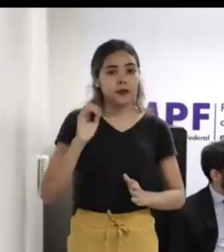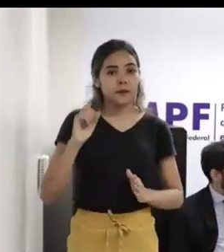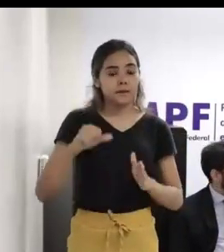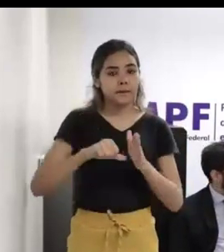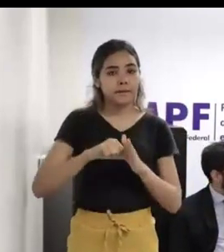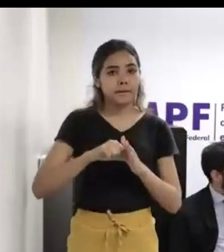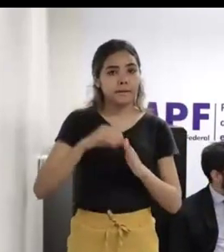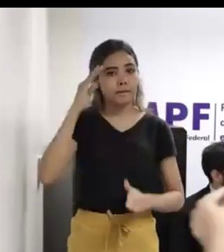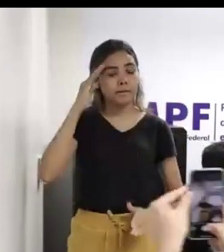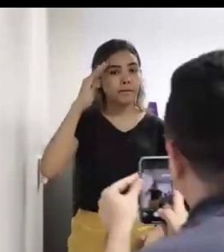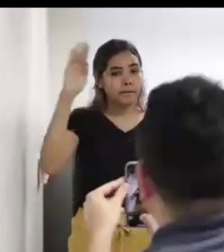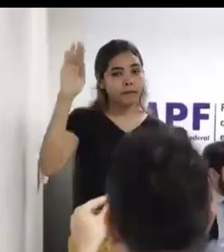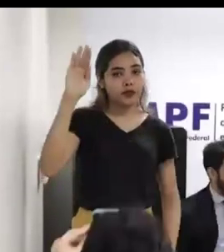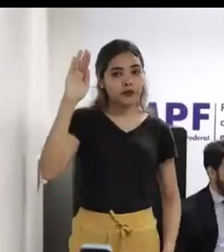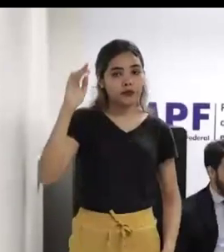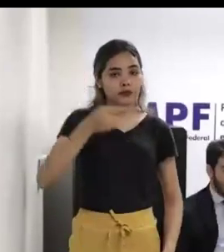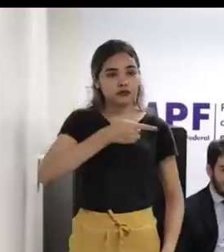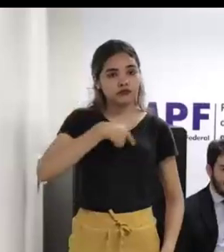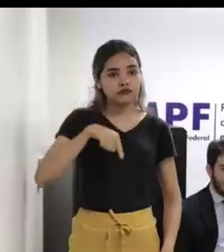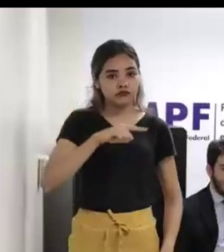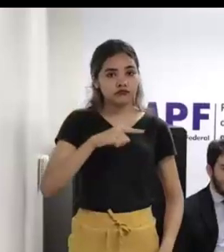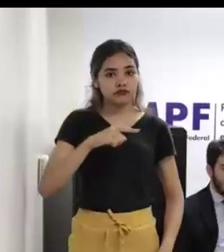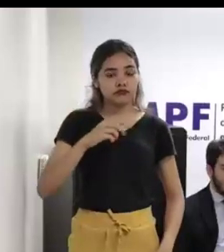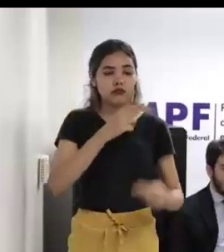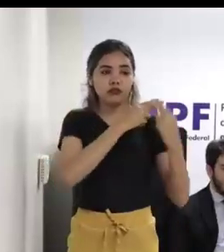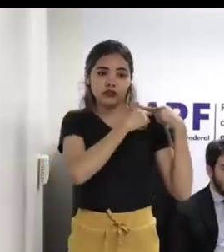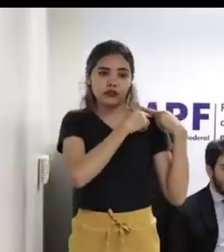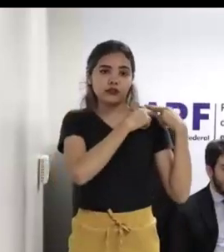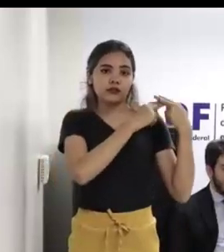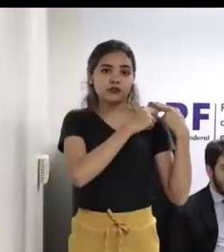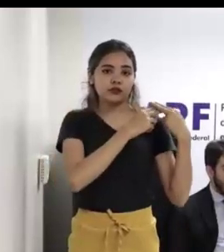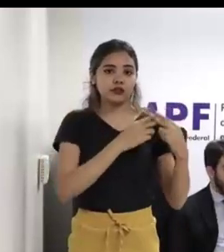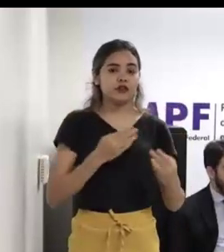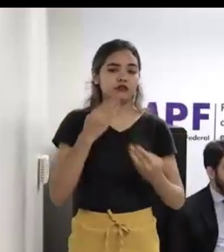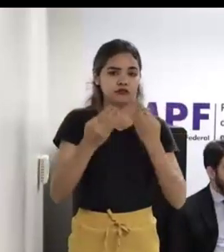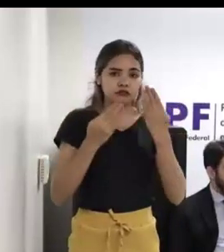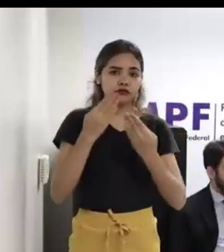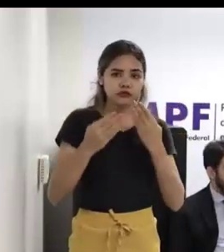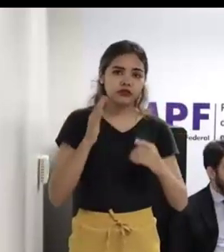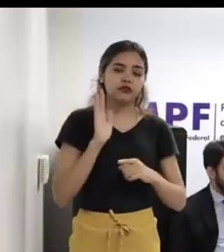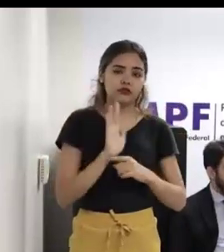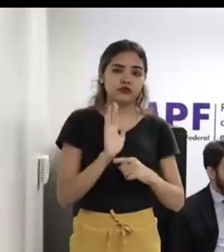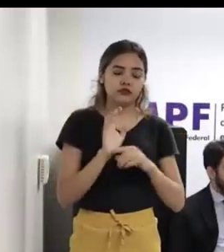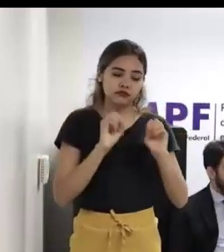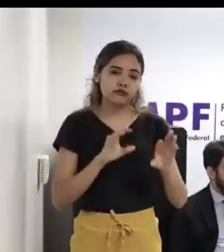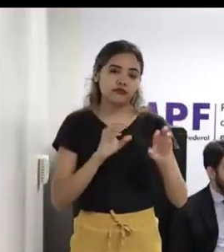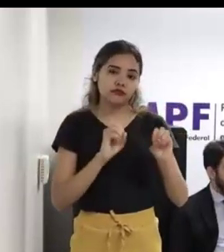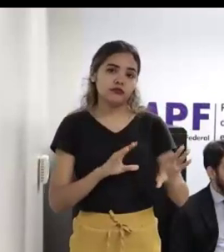gestores nós temos a responsabilidade de de fomentar também discussões nesse sentido